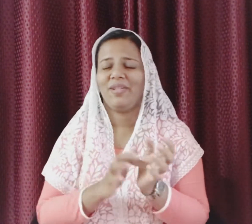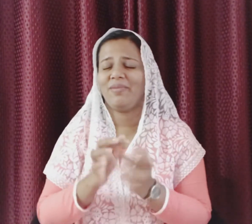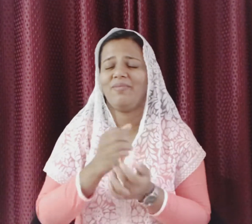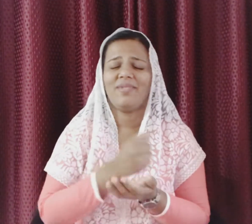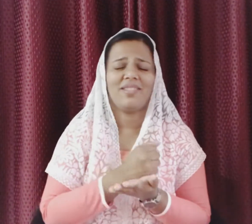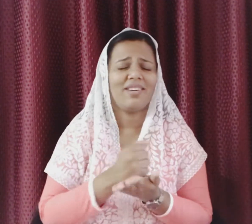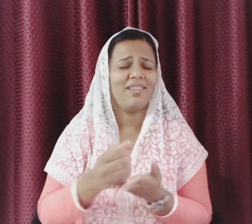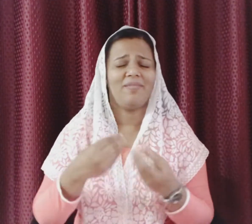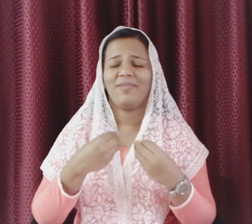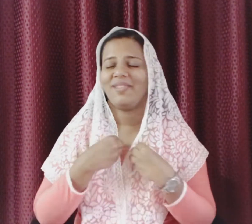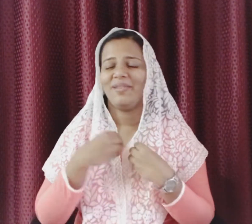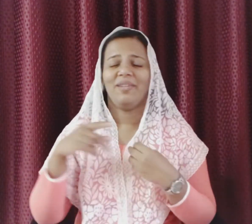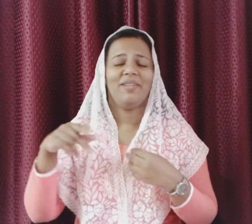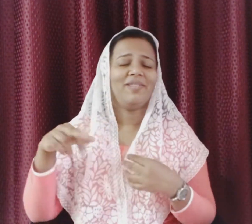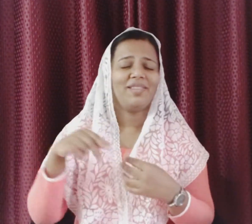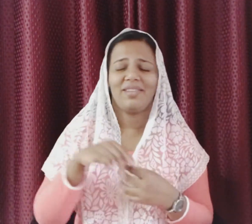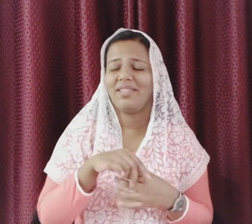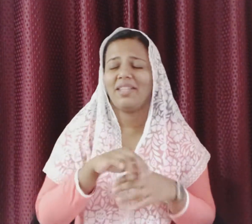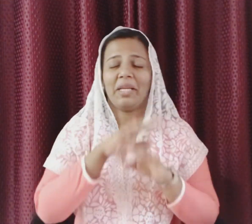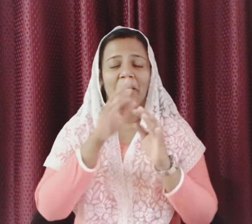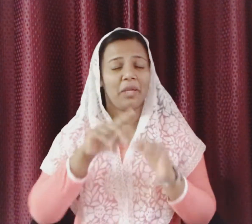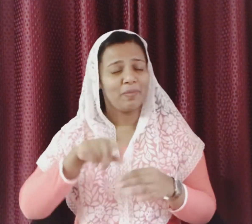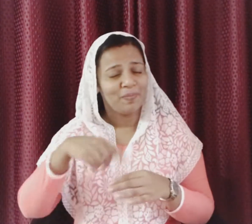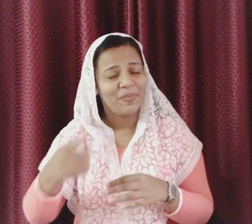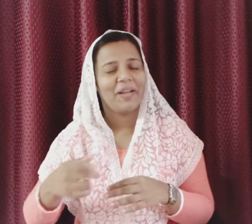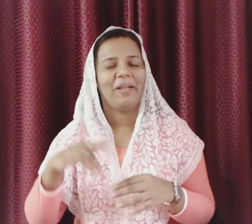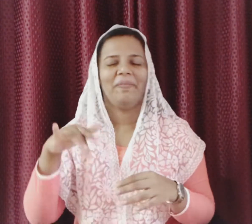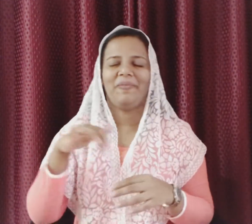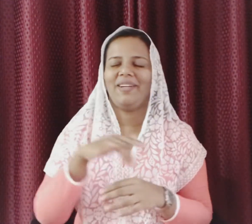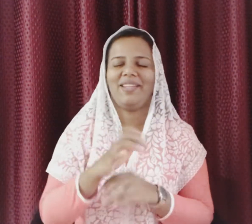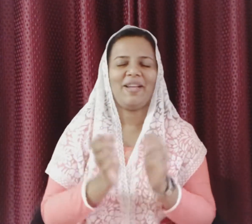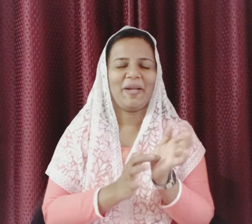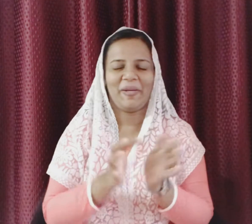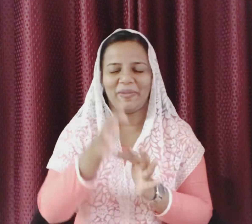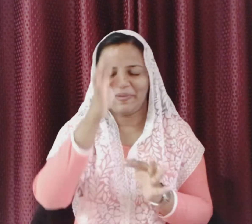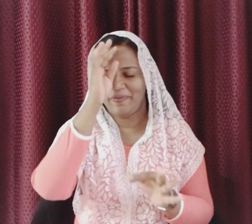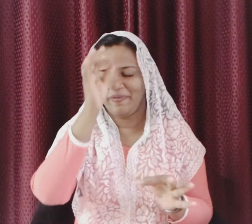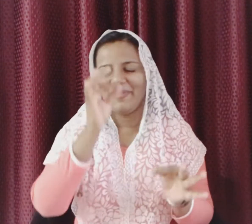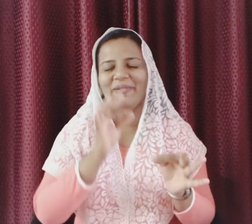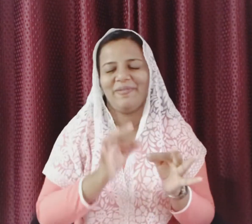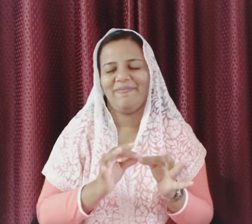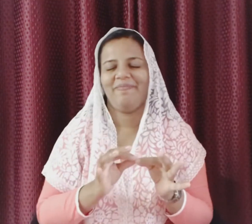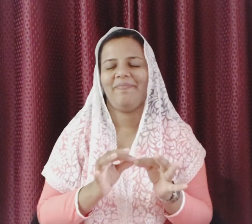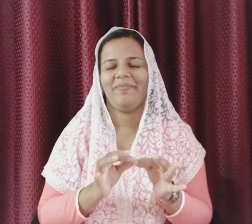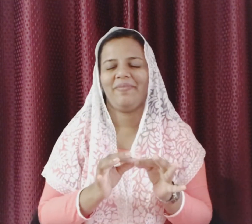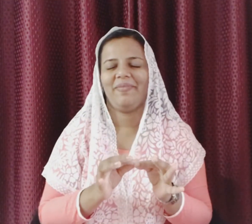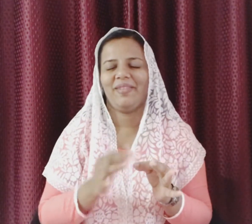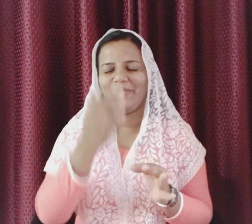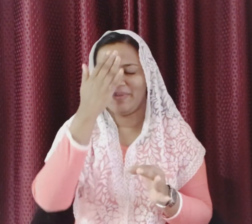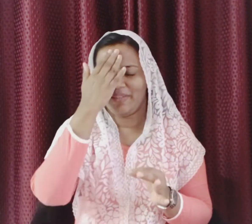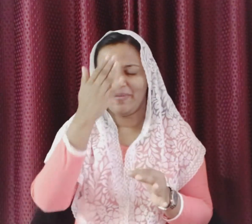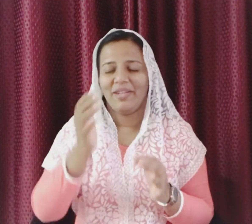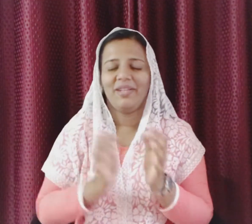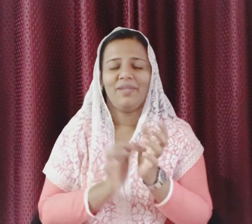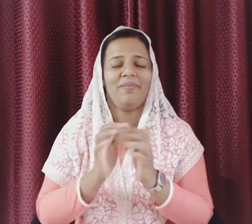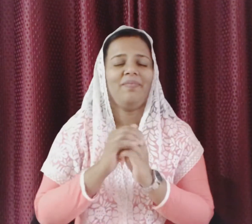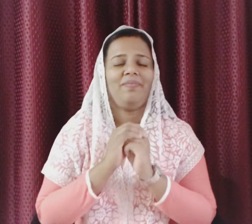സഹായിച്ചല്ലോ, ഇത്രത്തോളം ഞങ്ങളെ നടത്തിയല്ലോ, ഇനിയും നടത്തുവാൻ അങ്ങ് വിശ്വസ്തനാകിയാൽ സ്തോത്രം. കർത്താവെ, ഞങ്ങൾ അങ്ങ് ആരാധിക്കുന്നു.